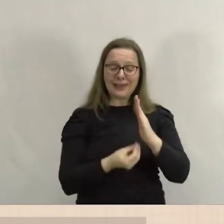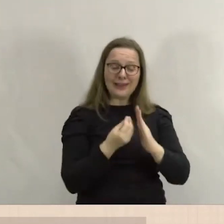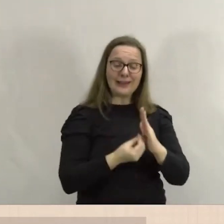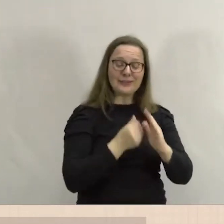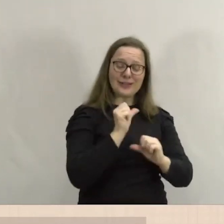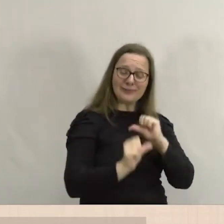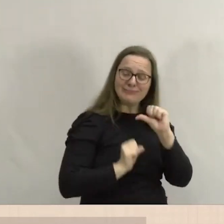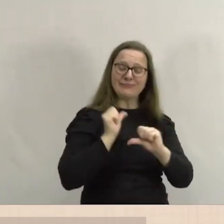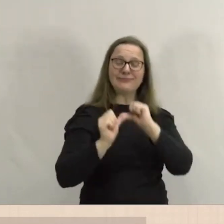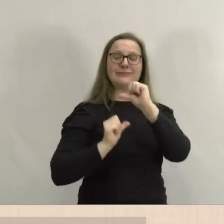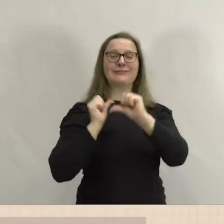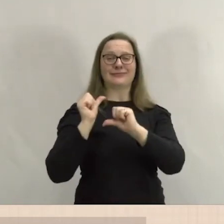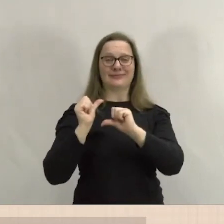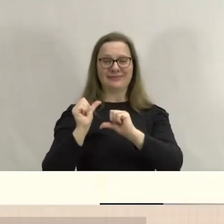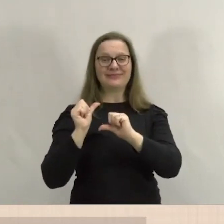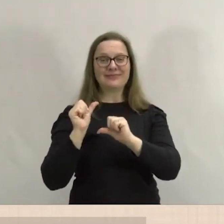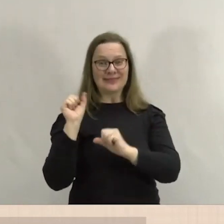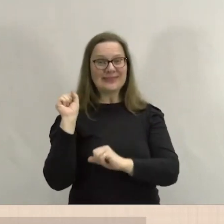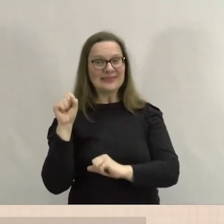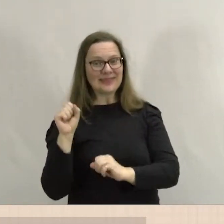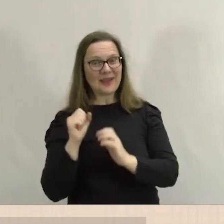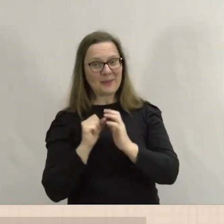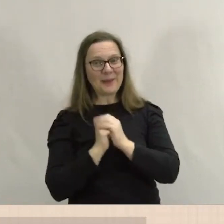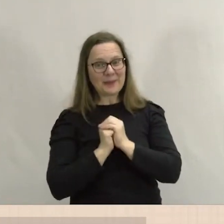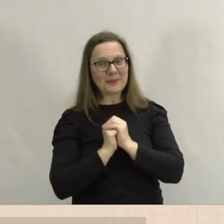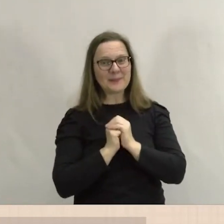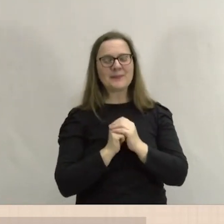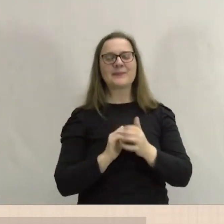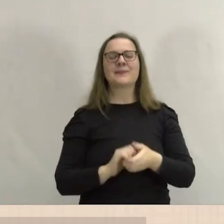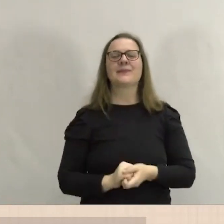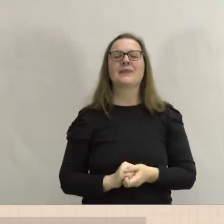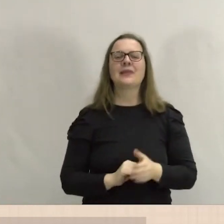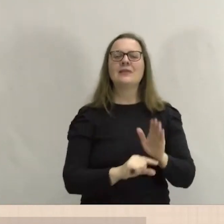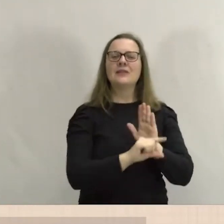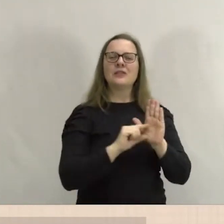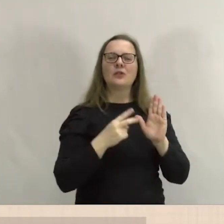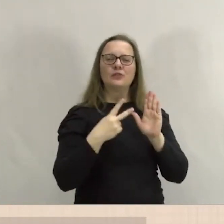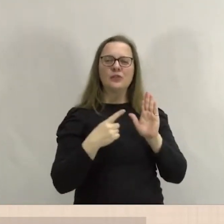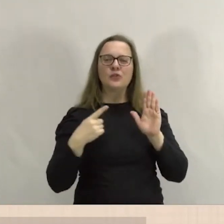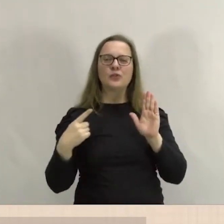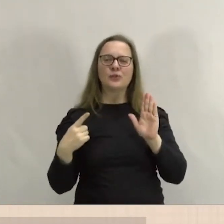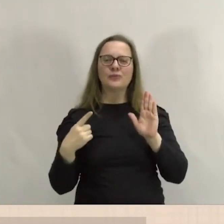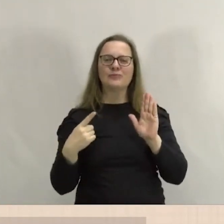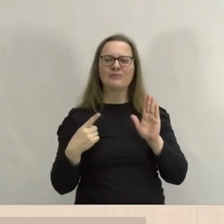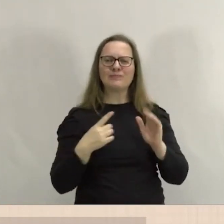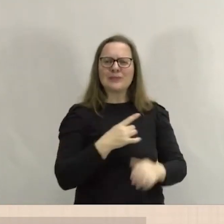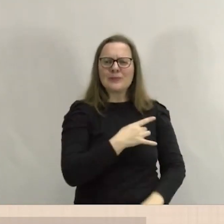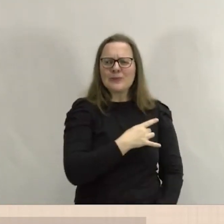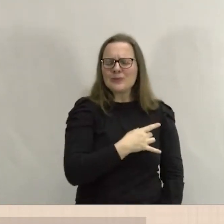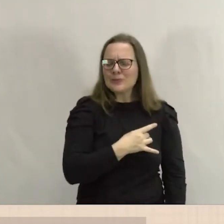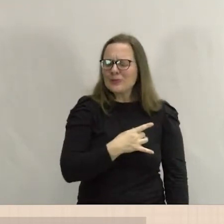igreja em Filadélfia. Então, versículo 21 diz assim: não temas, ó terra,